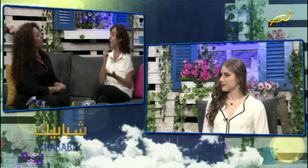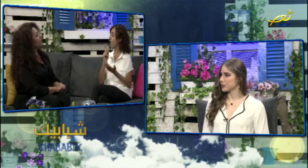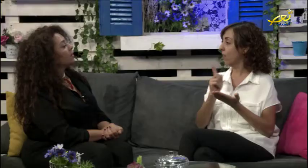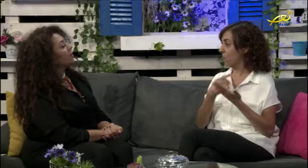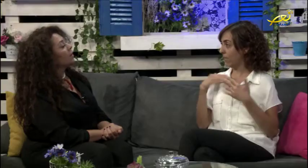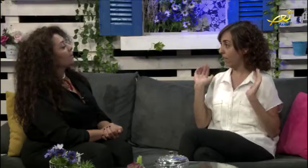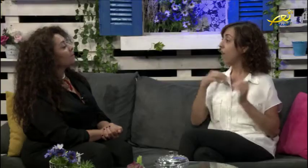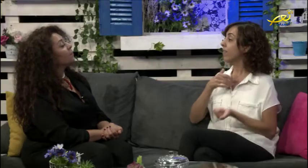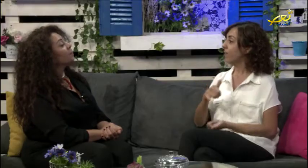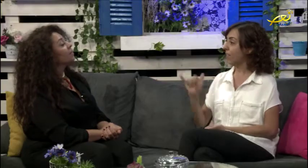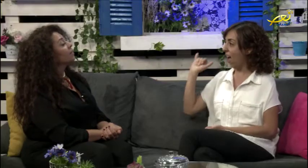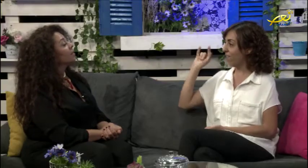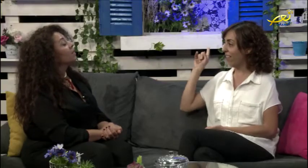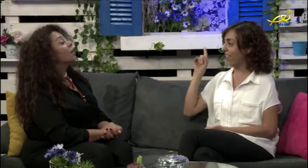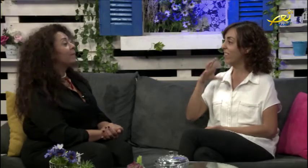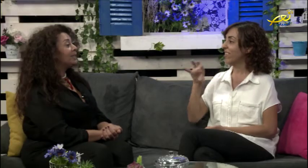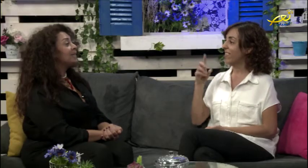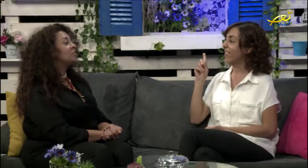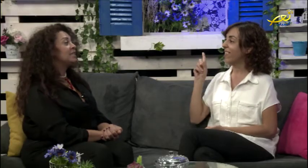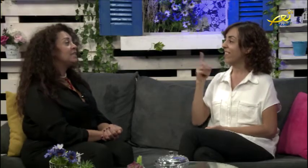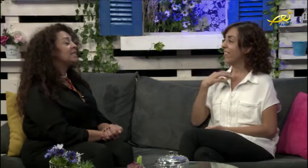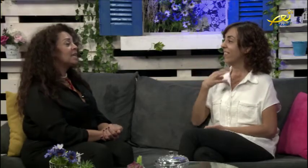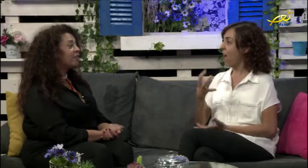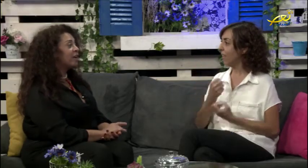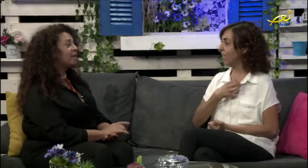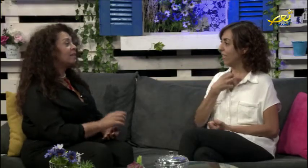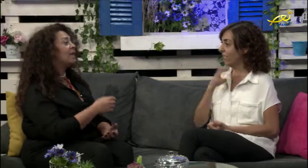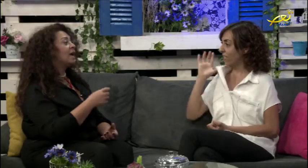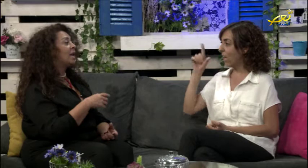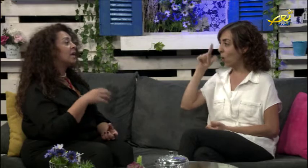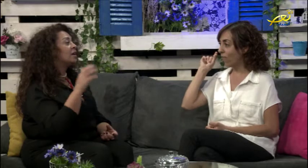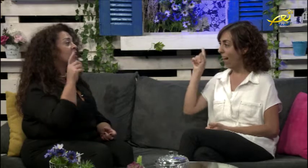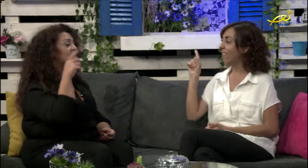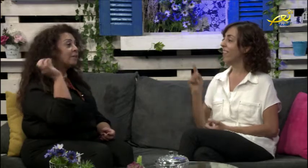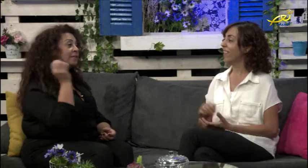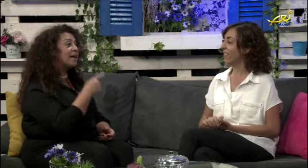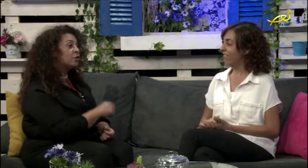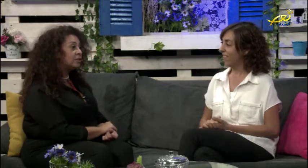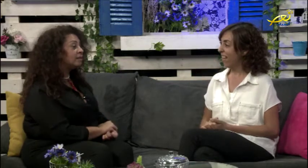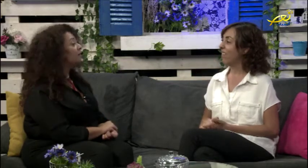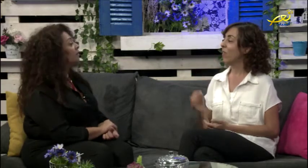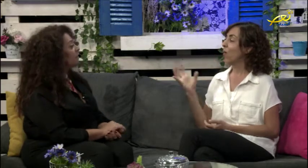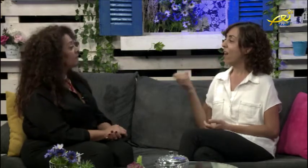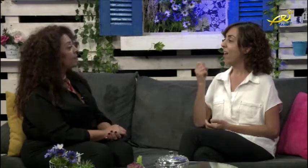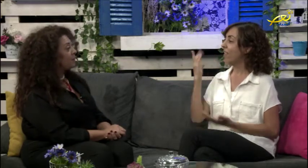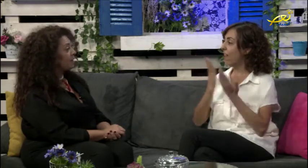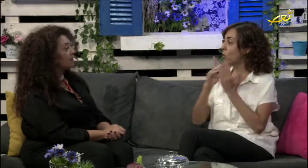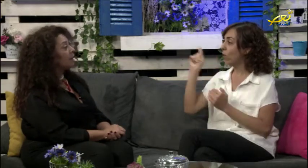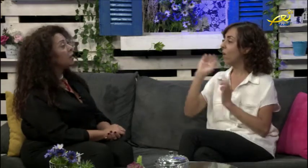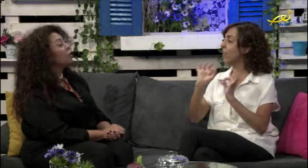وين وصلت اليوم؟ شو حققت من نجاحات؟ بعدين رجعت، هي سافرت على جامعة جالودت بأمريكا،